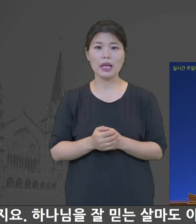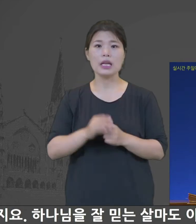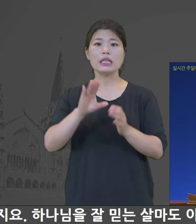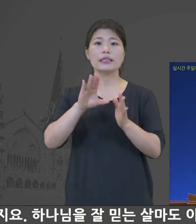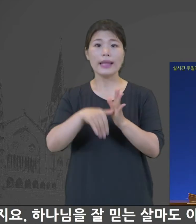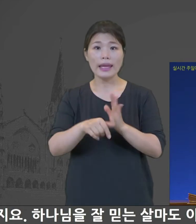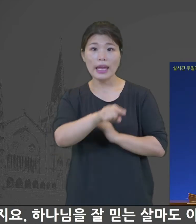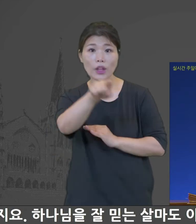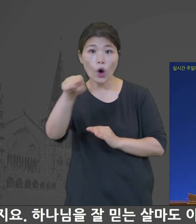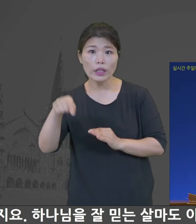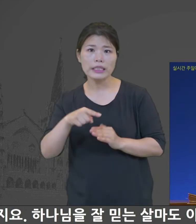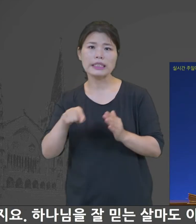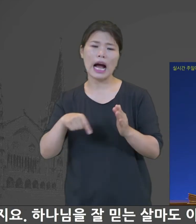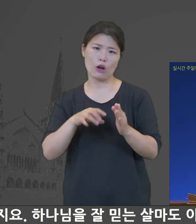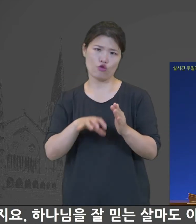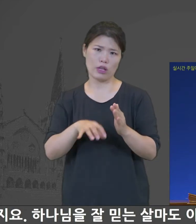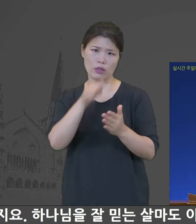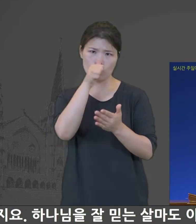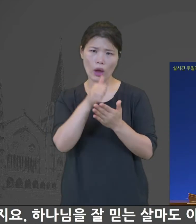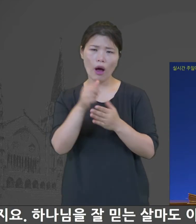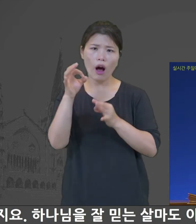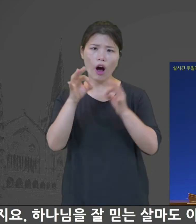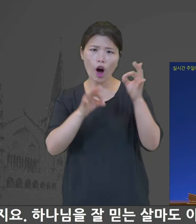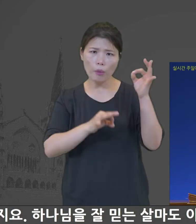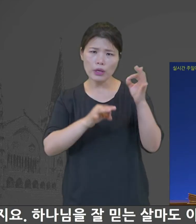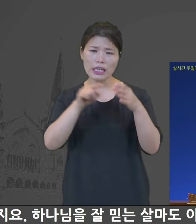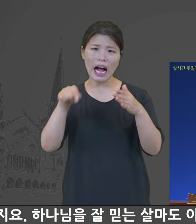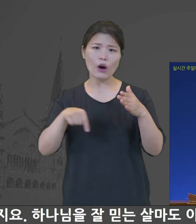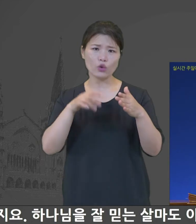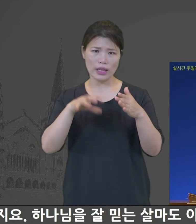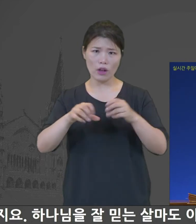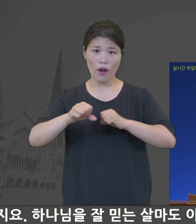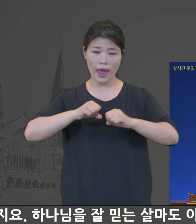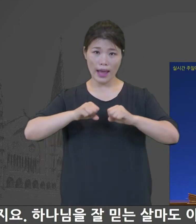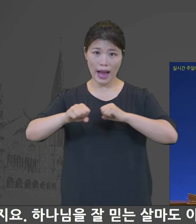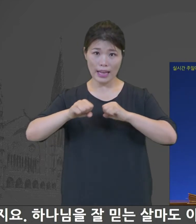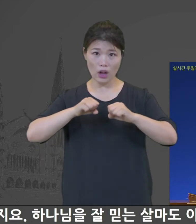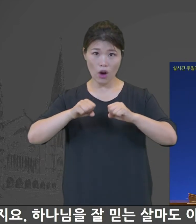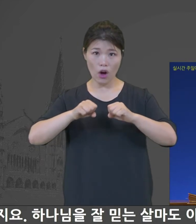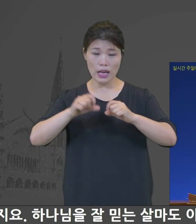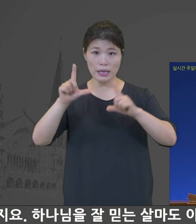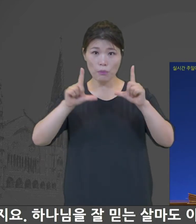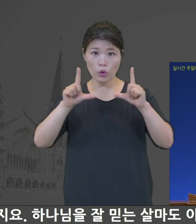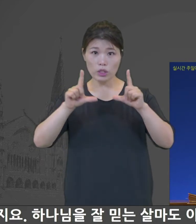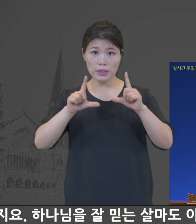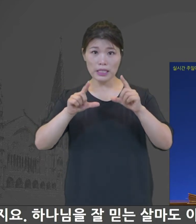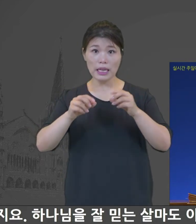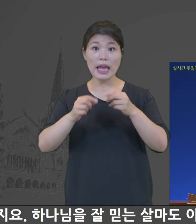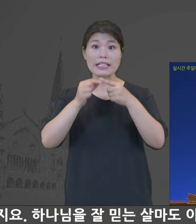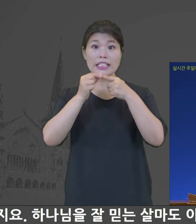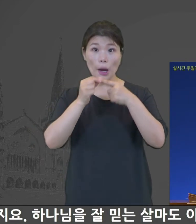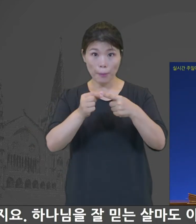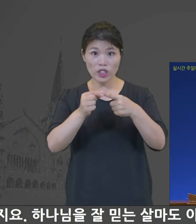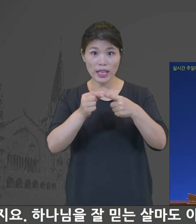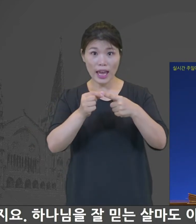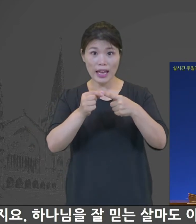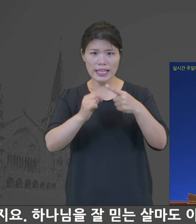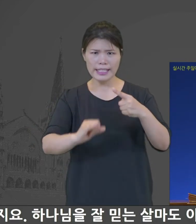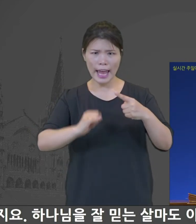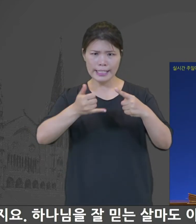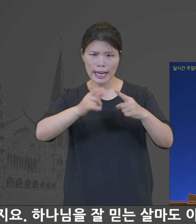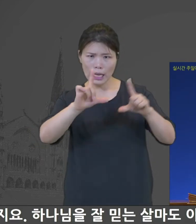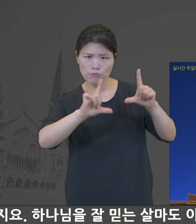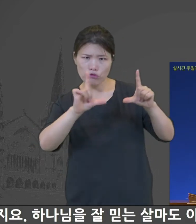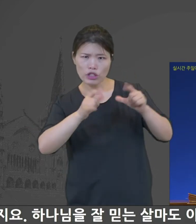그때 너희는 그 가운데서 허물과 죄 가운데서 행하여 그 모습이 첫째 이 세상 풍조를